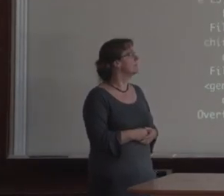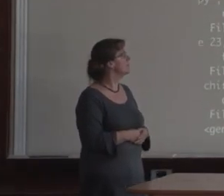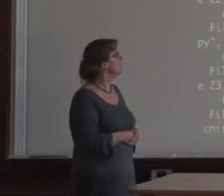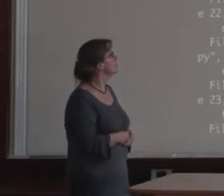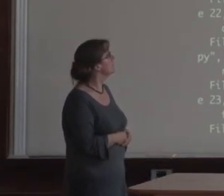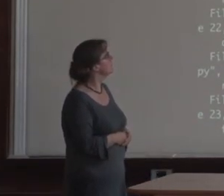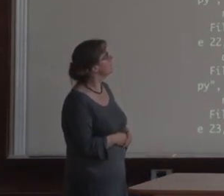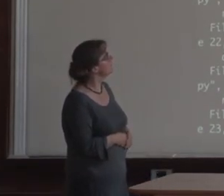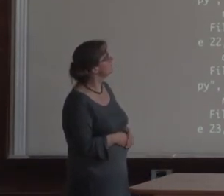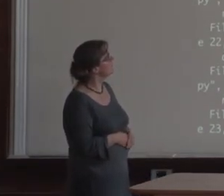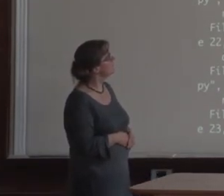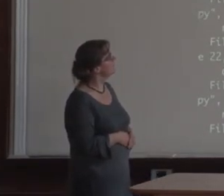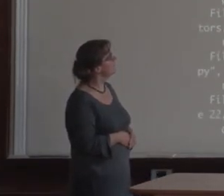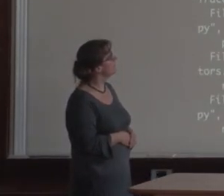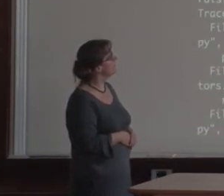Alors,